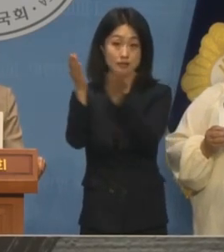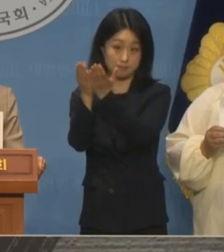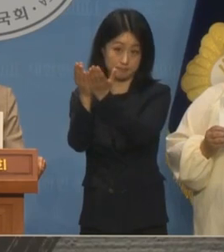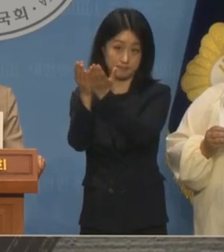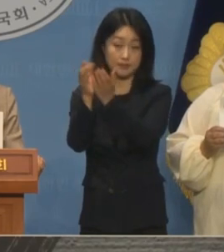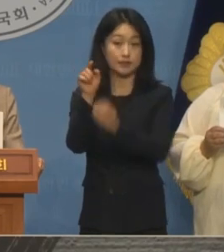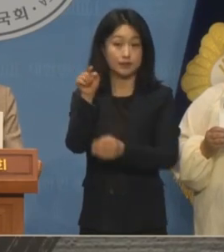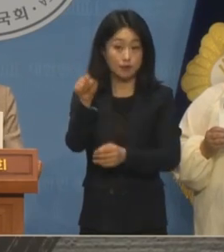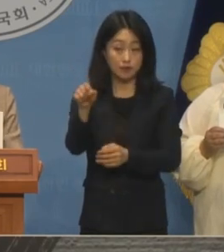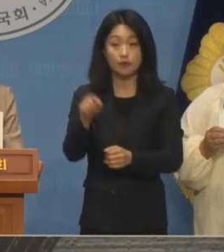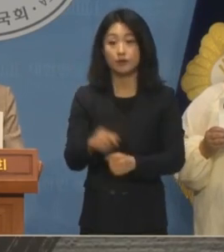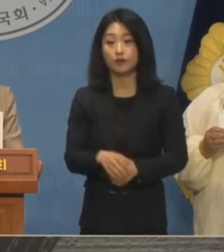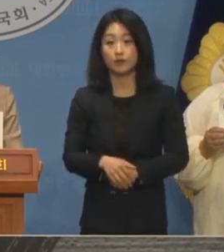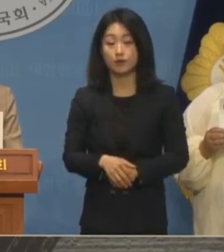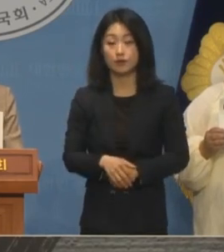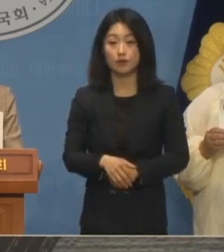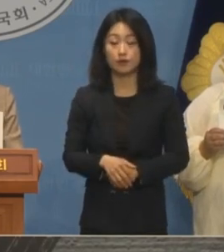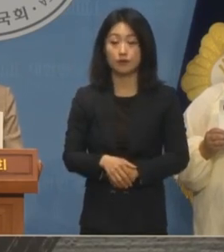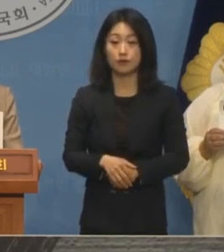실현을